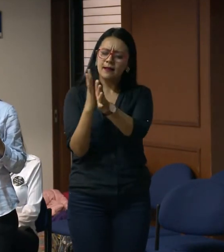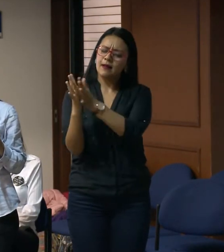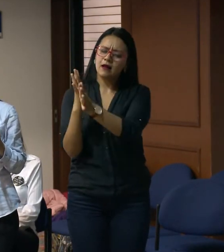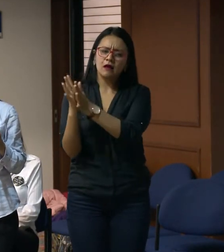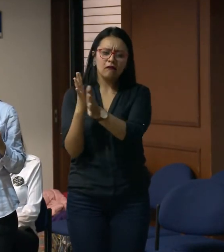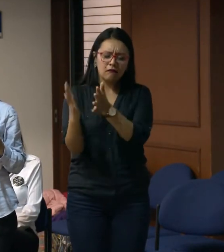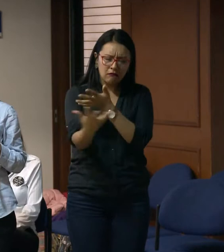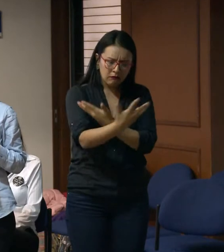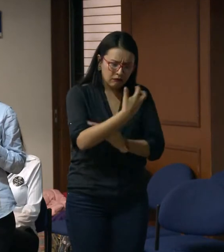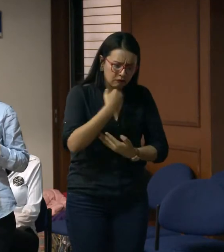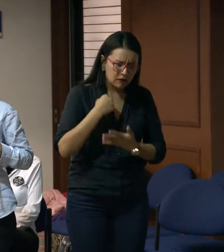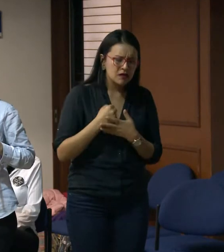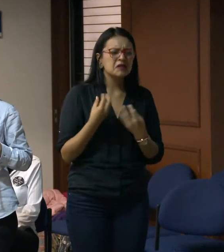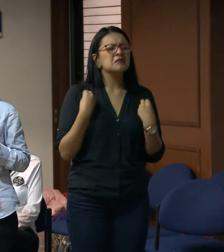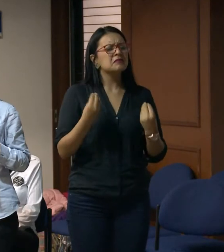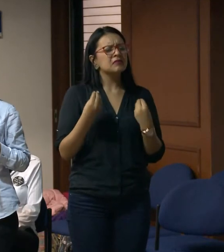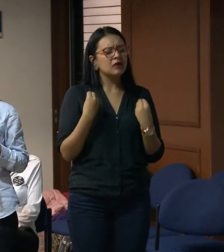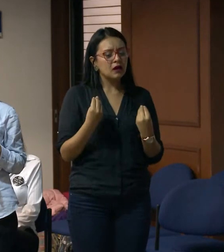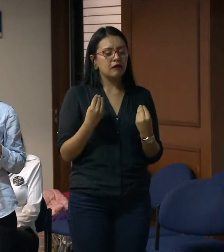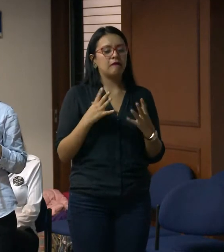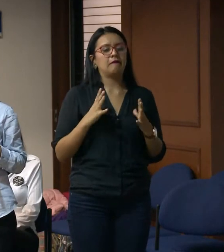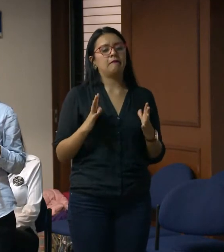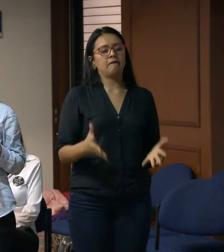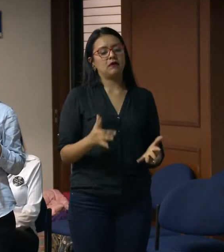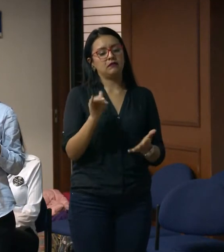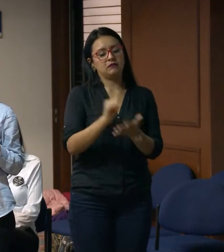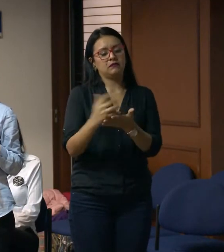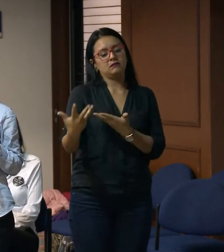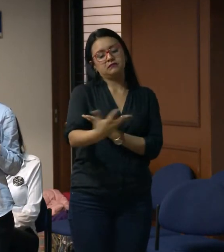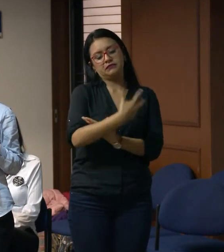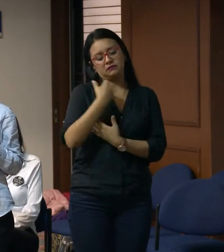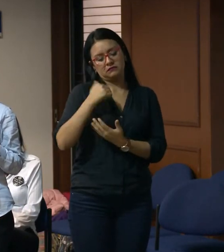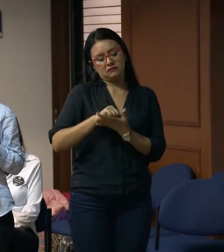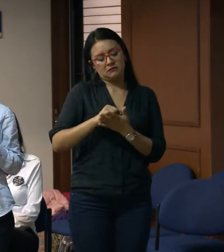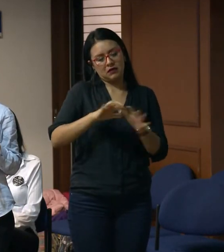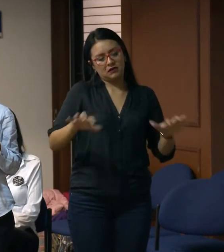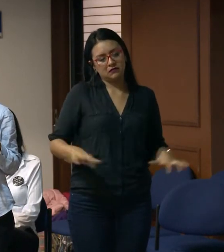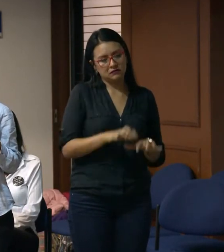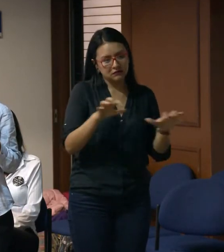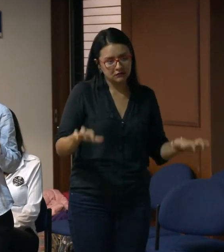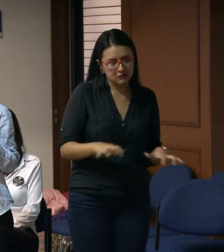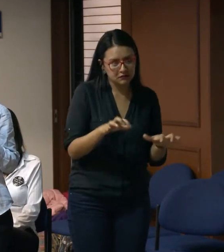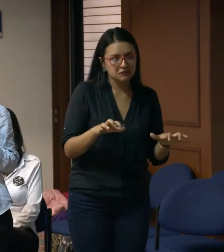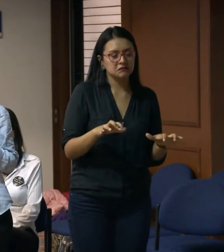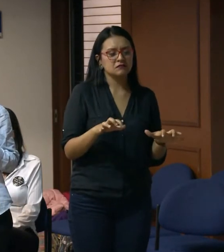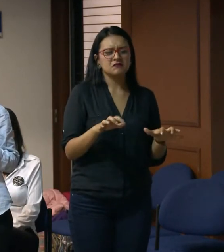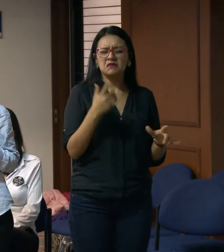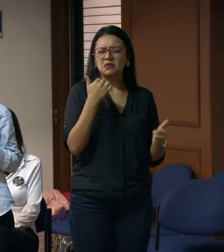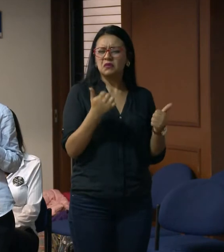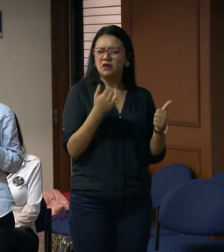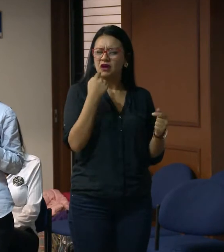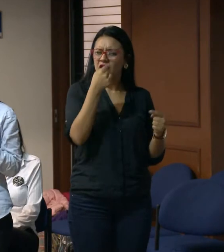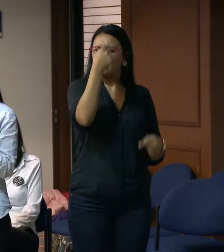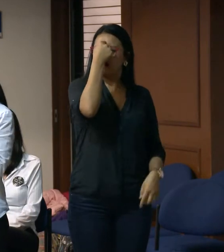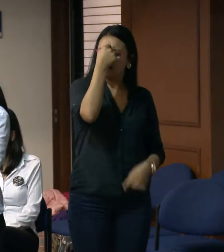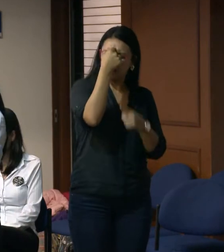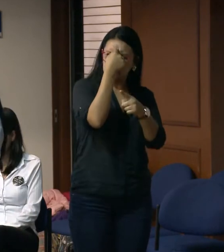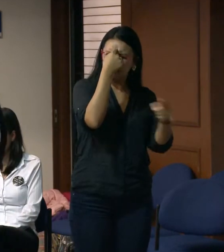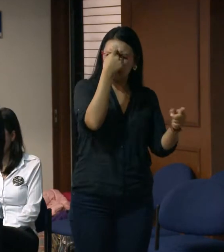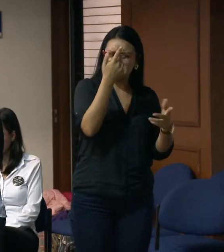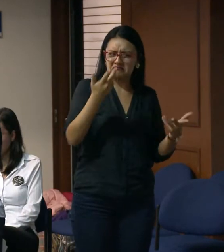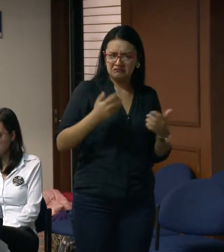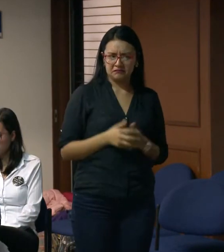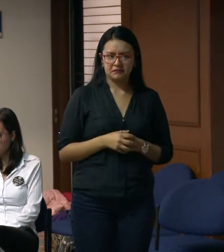que ellos cuentan para pues dar pie al desarrollo de las actividades y pues cuáles son esas concepciones que ellos también